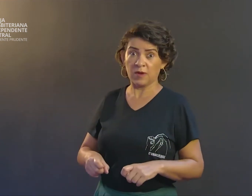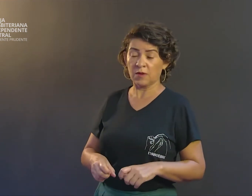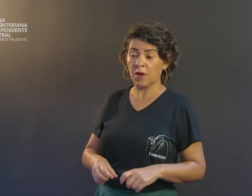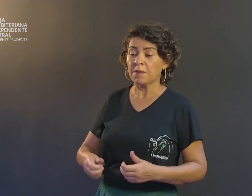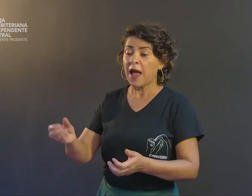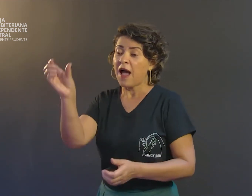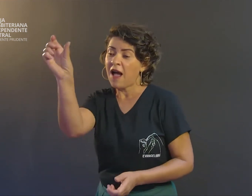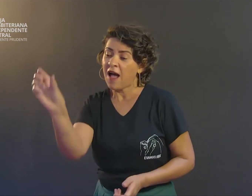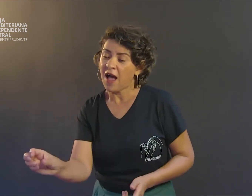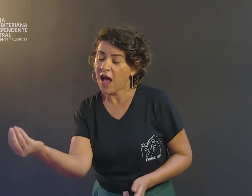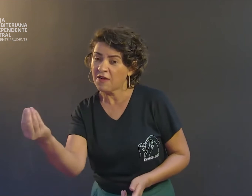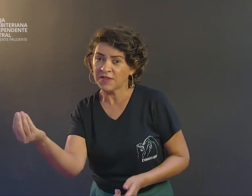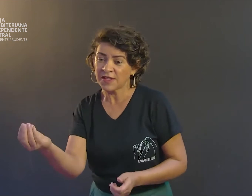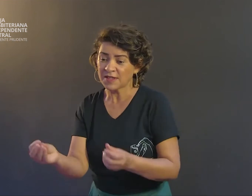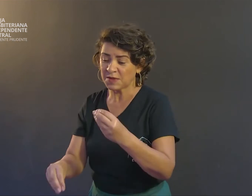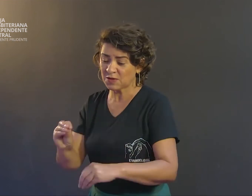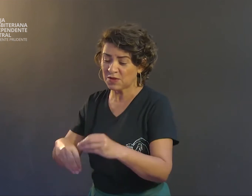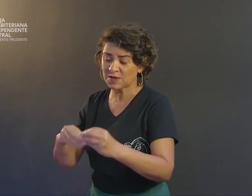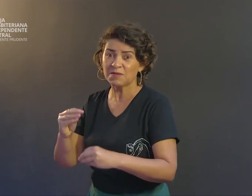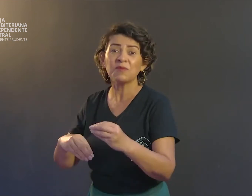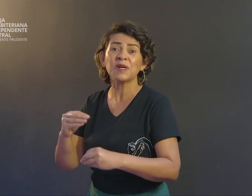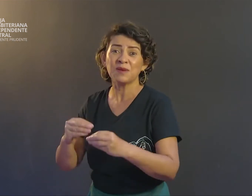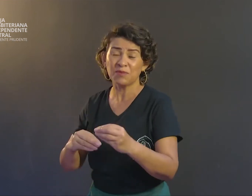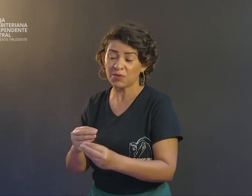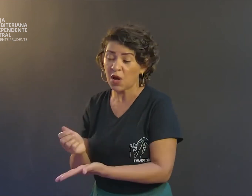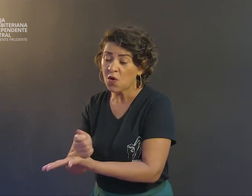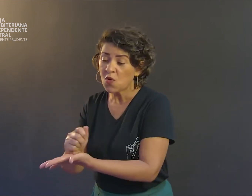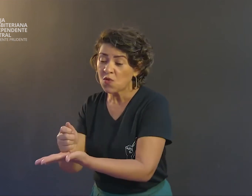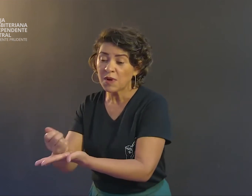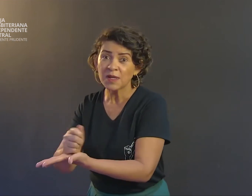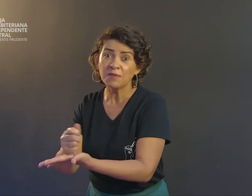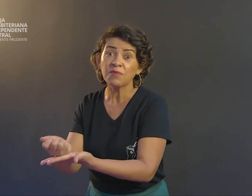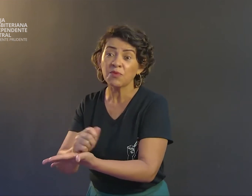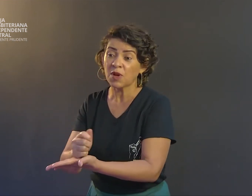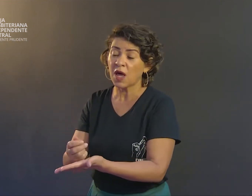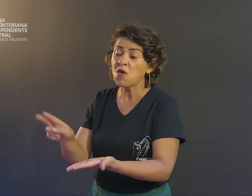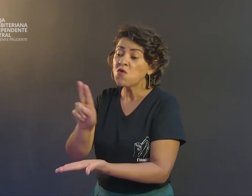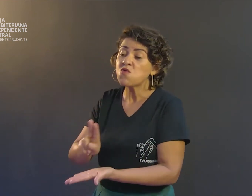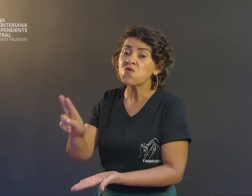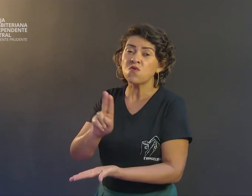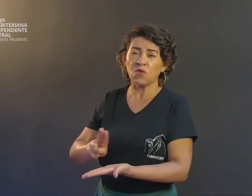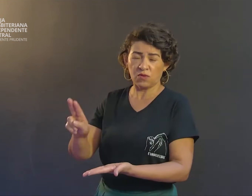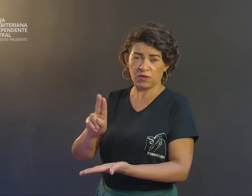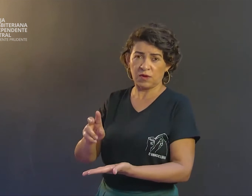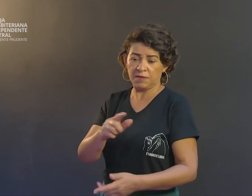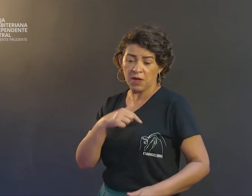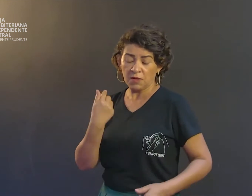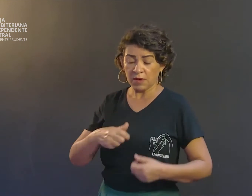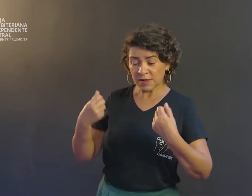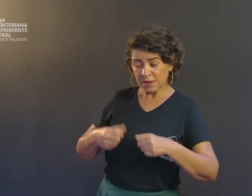alcançar nossos objetivos. Devemos resistir à luta contra estas forças, nos abstendo de tudo